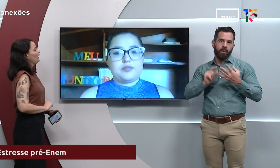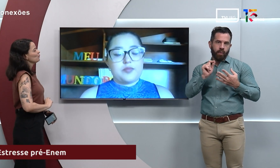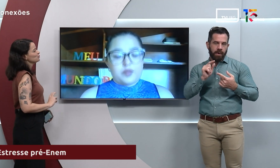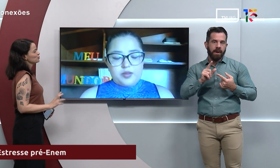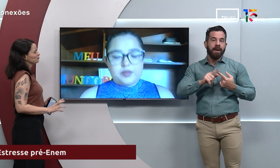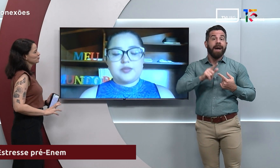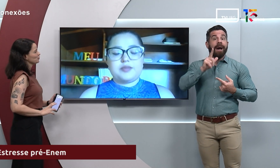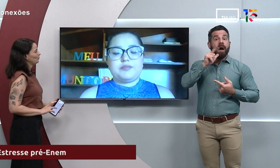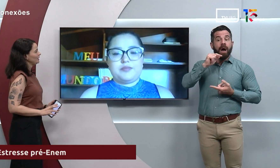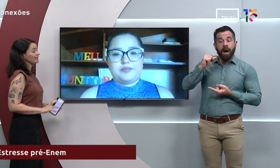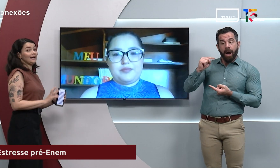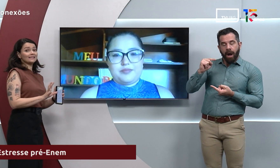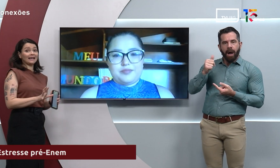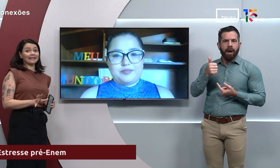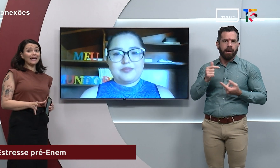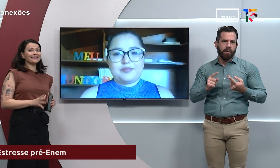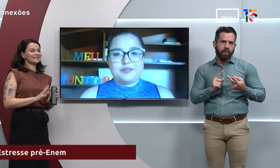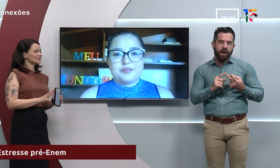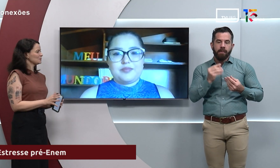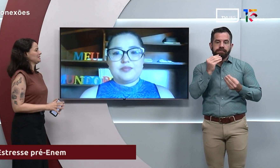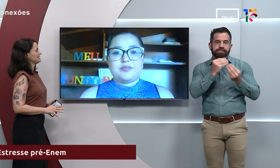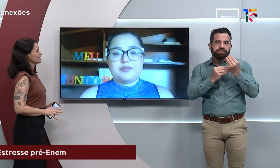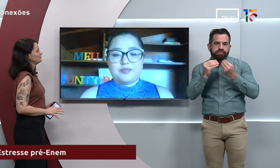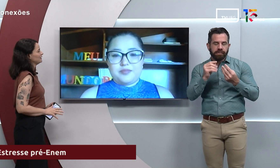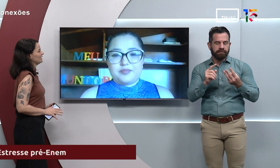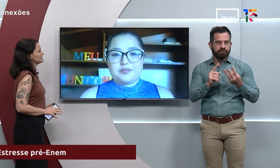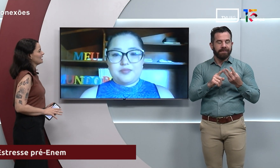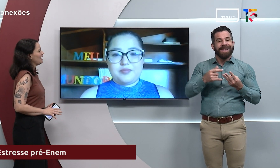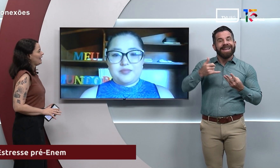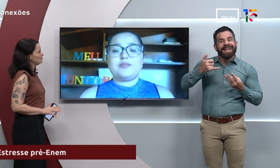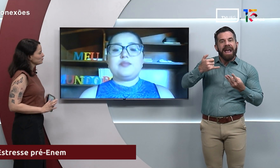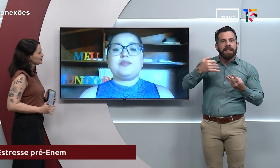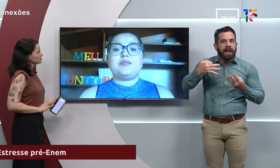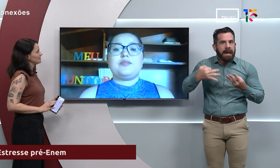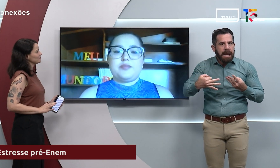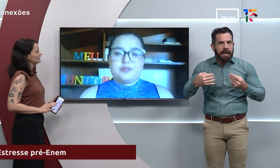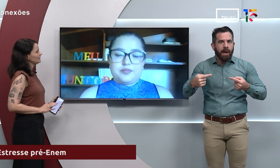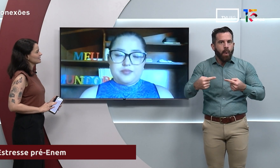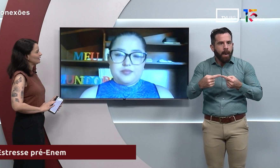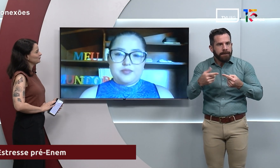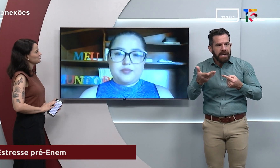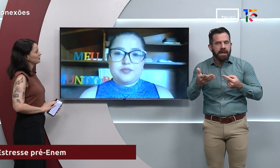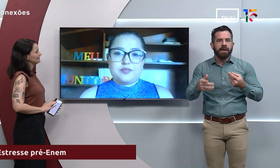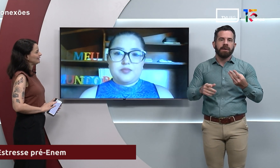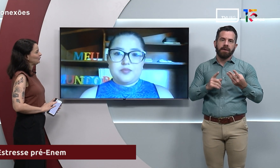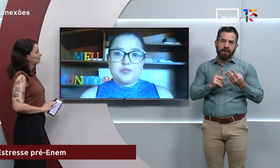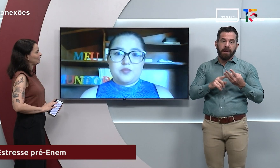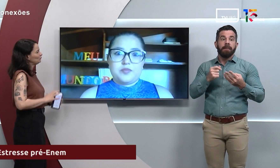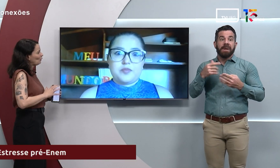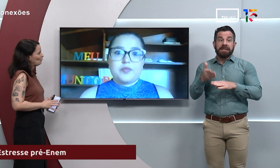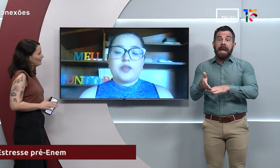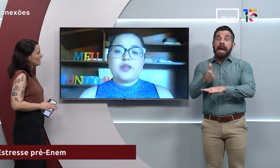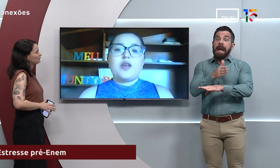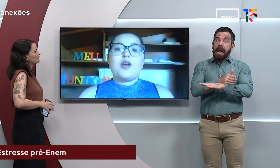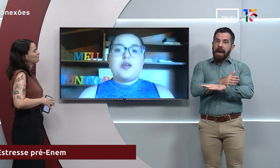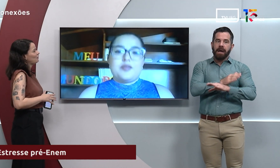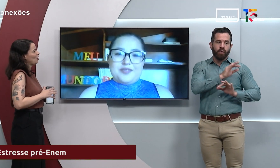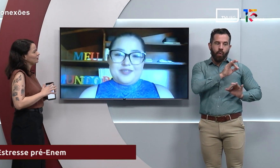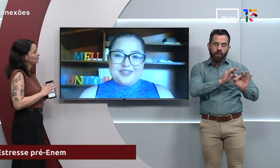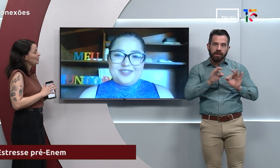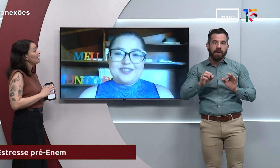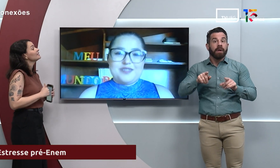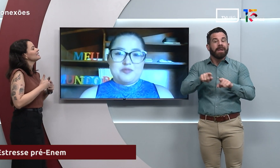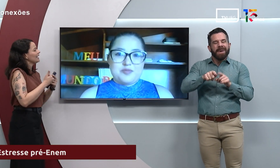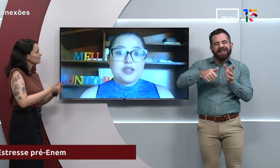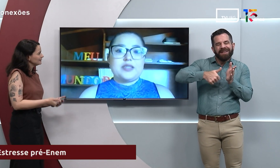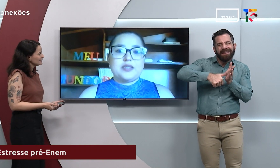água, algum tipo de comida, as canetas específicas, né? É bom já deixar isso organizado no dia anterior, né? O documento com